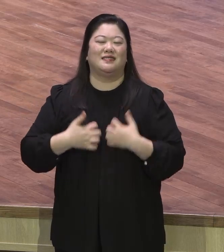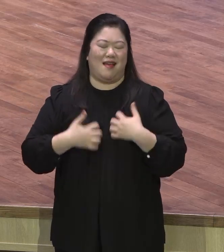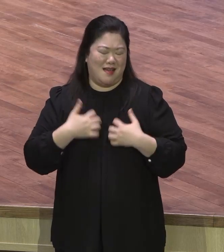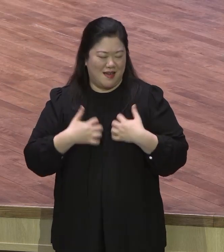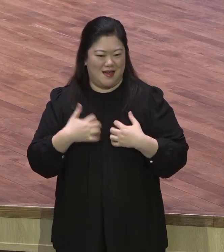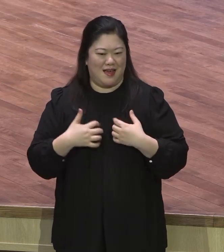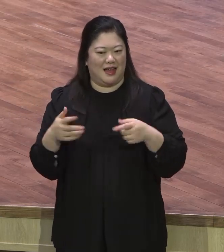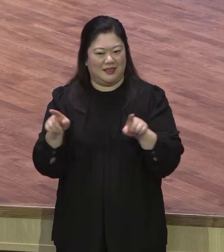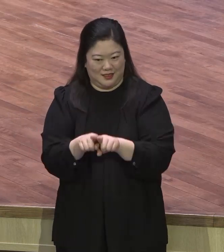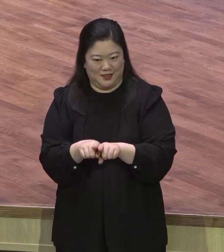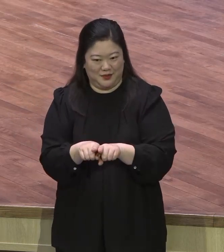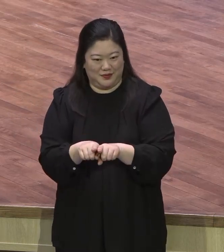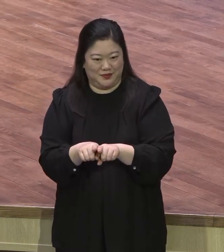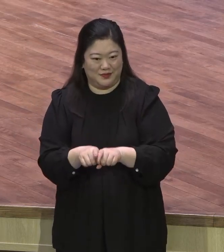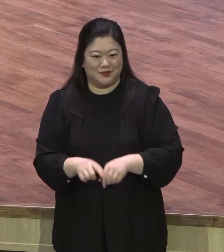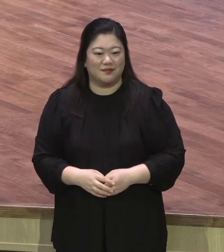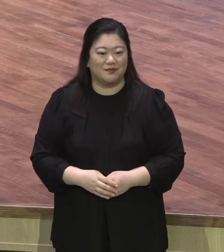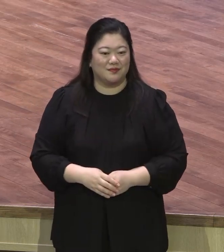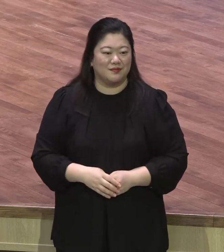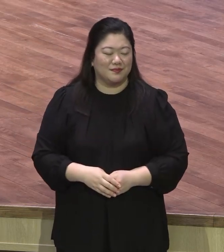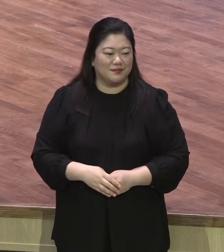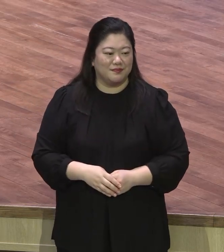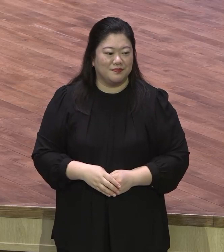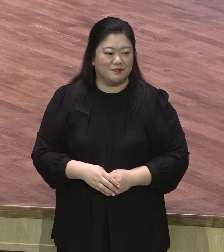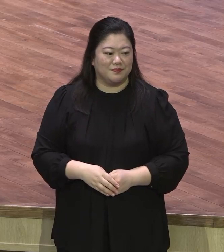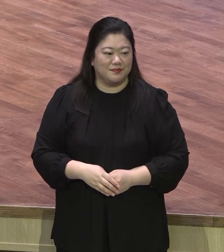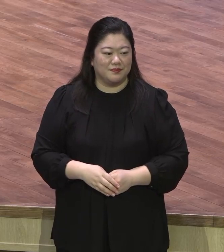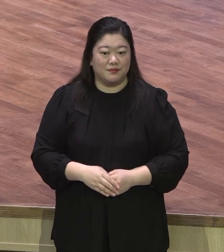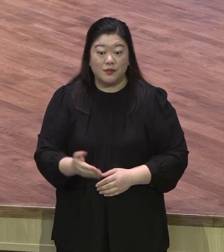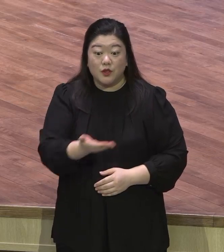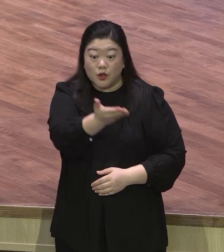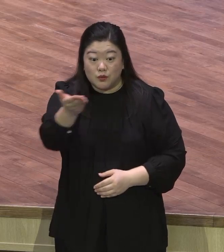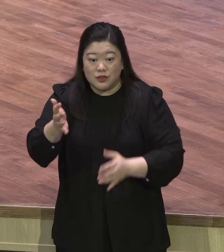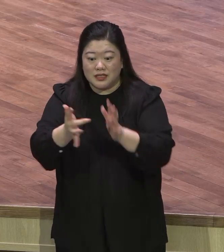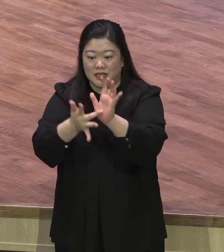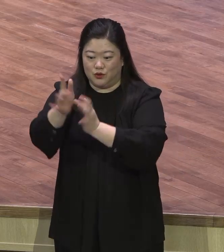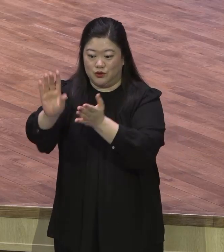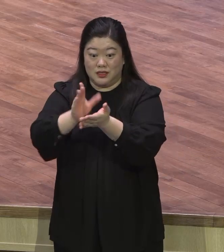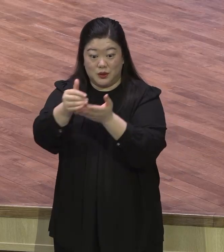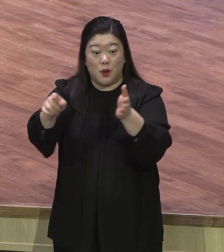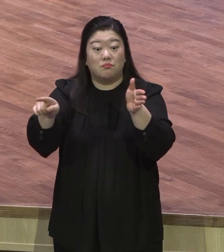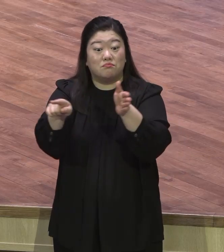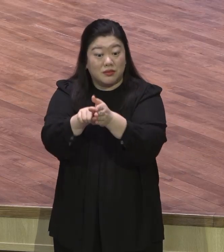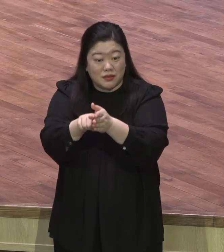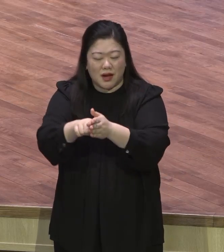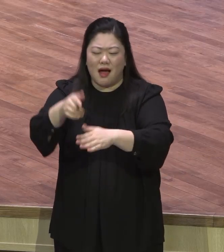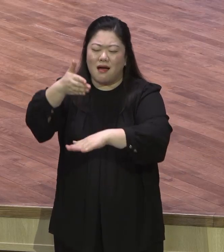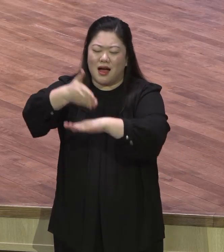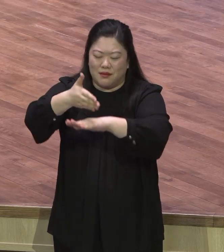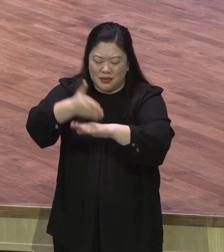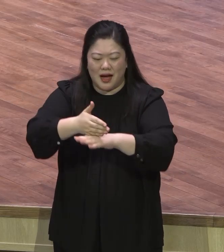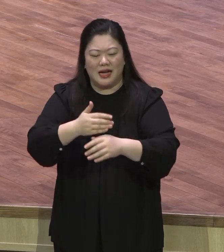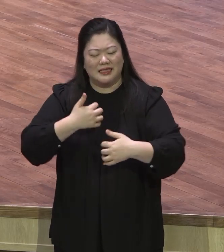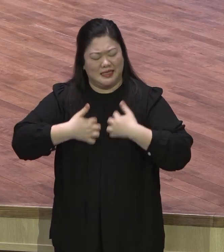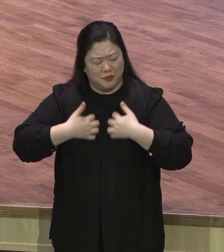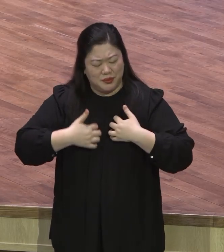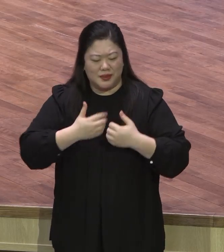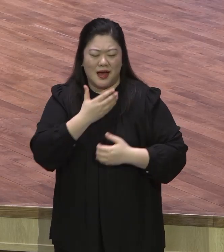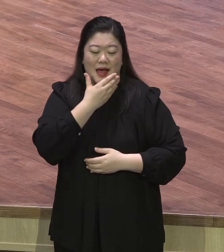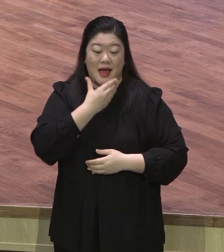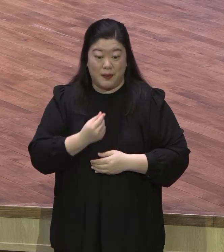분명히 말씀해 여러분이 예수의 시도를 통해 주어진 이런 참 평안 참 감사 참 기쁨 참